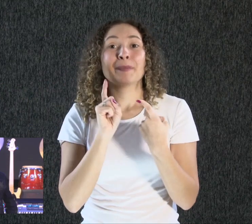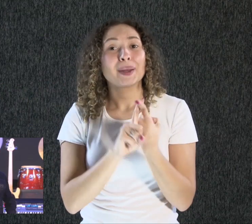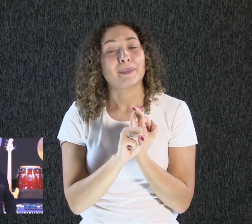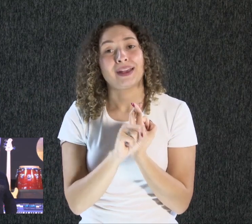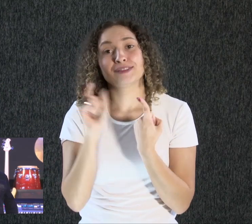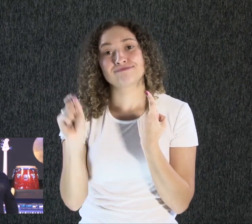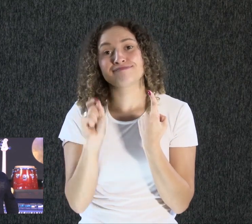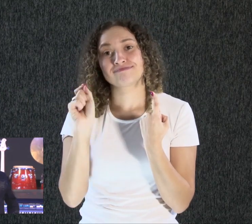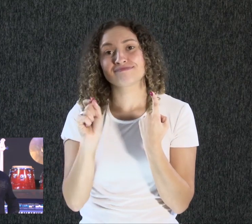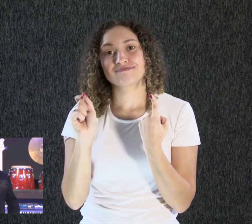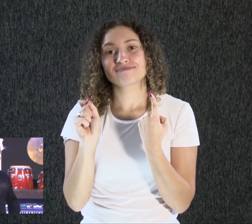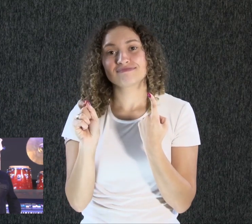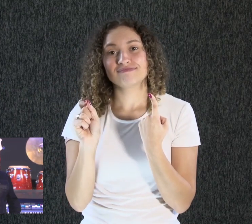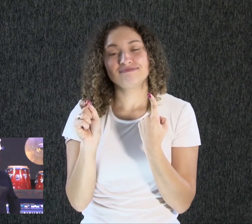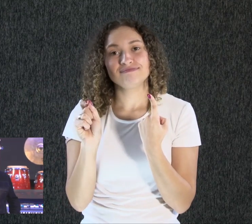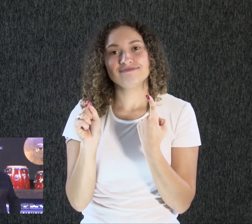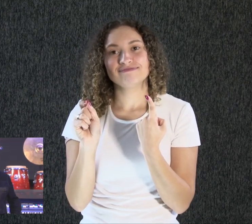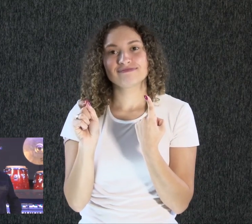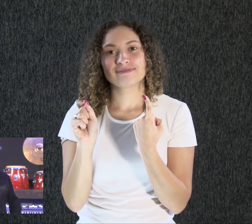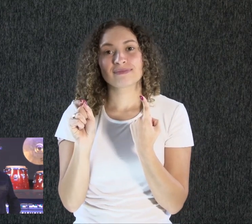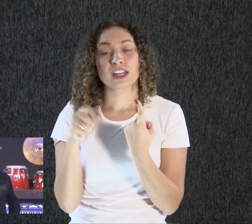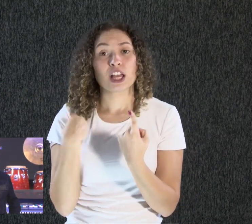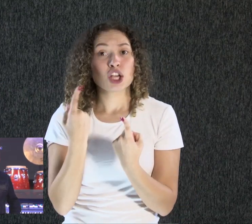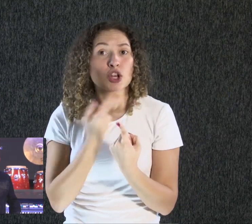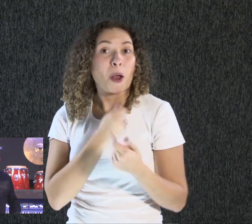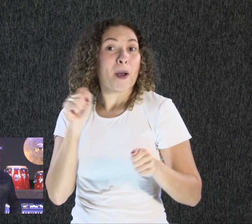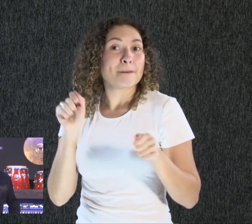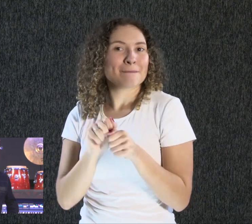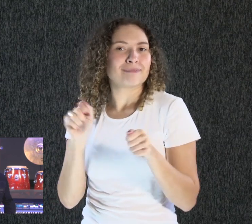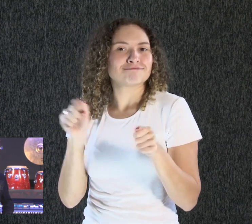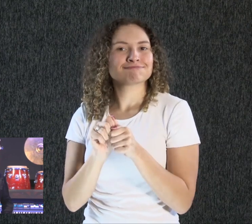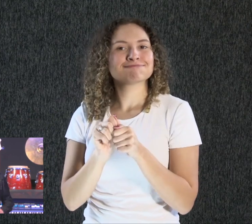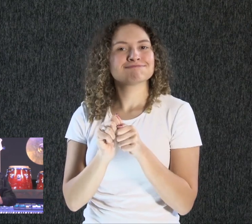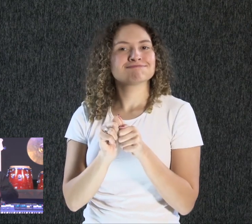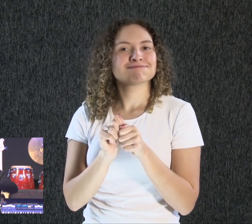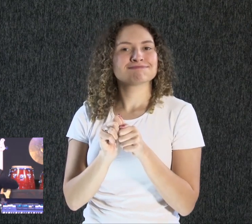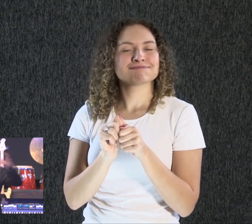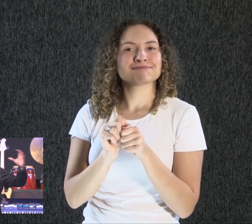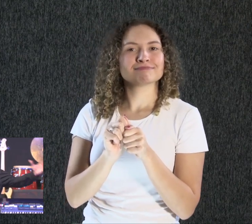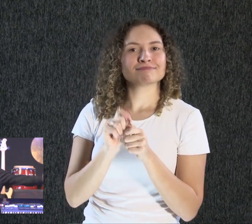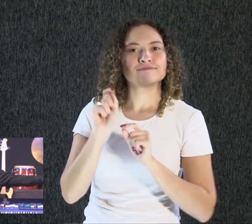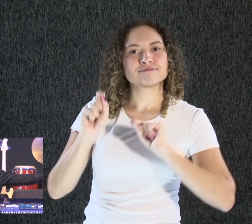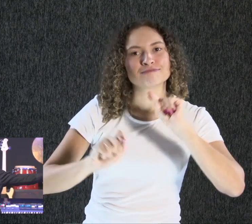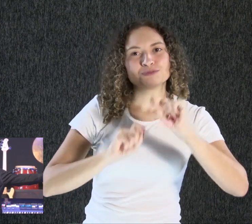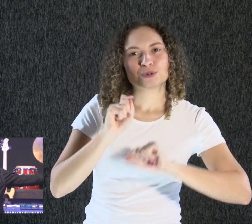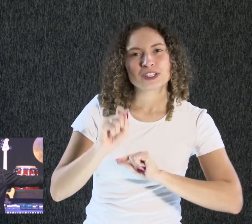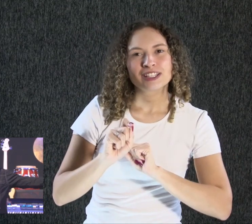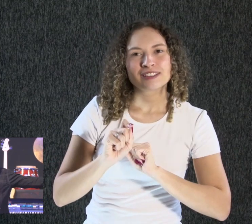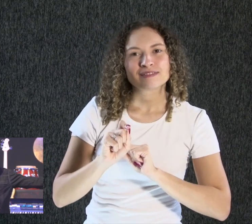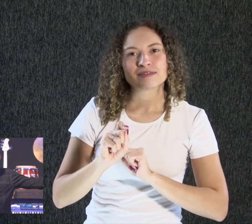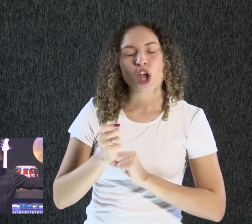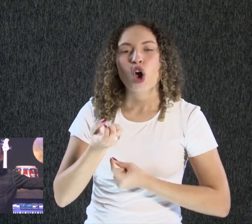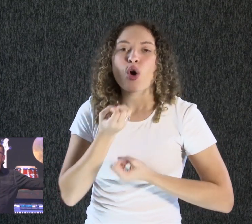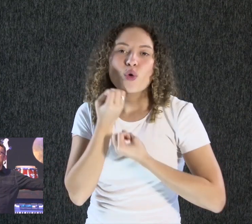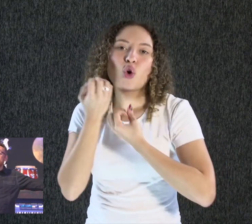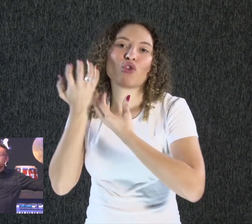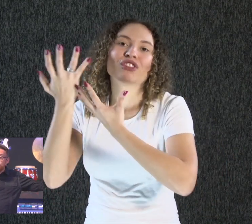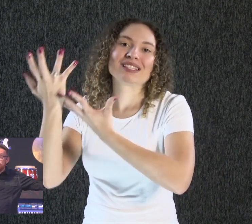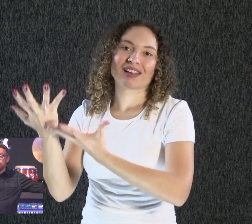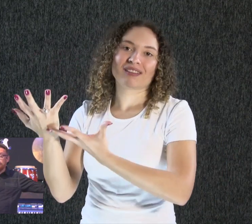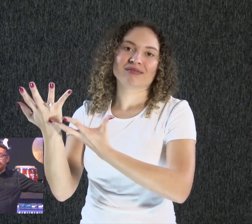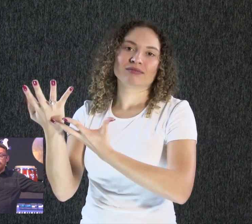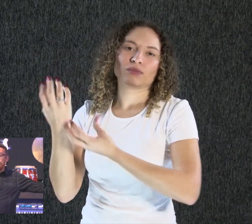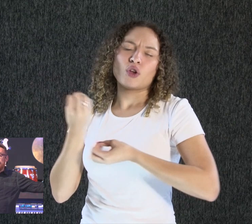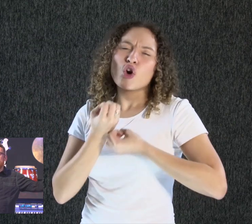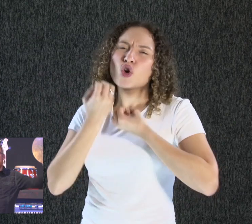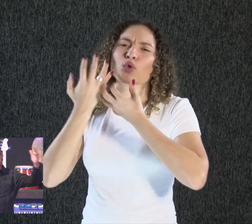a primeira coisa que você precisa fazer nesta manhã, o primeiro caminho que eu aponto para você diante de tudo isso que nós estamos vivendo no